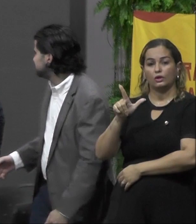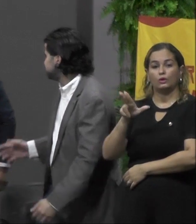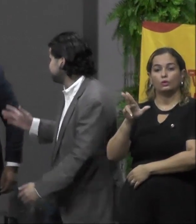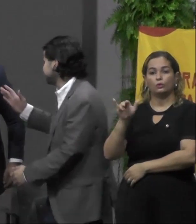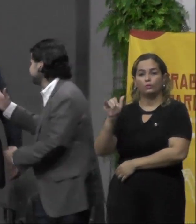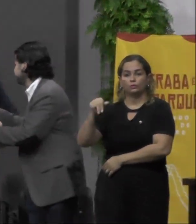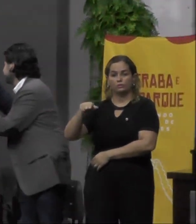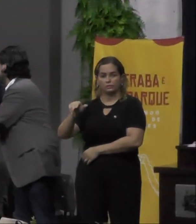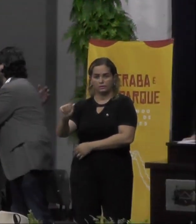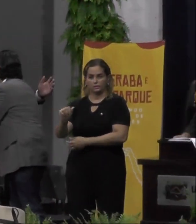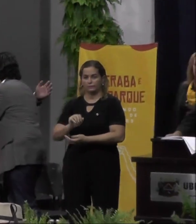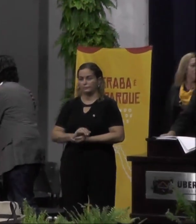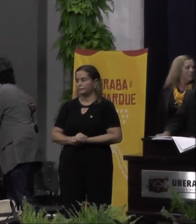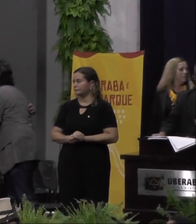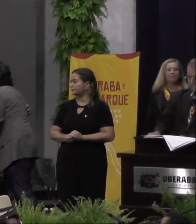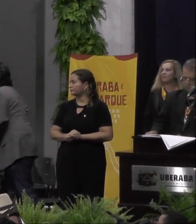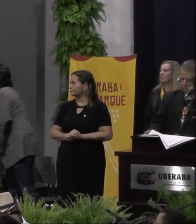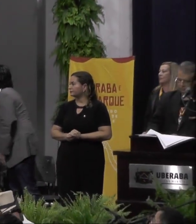Santos.